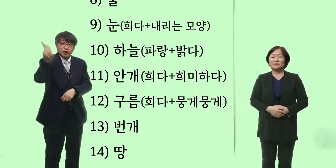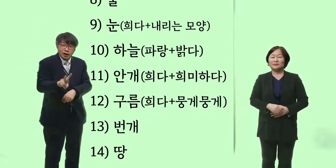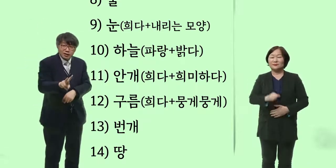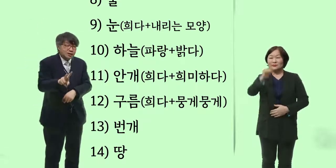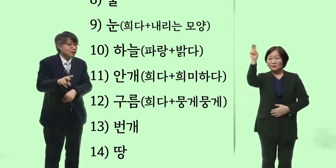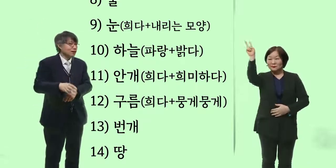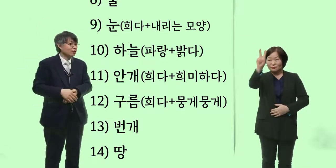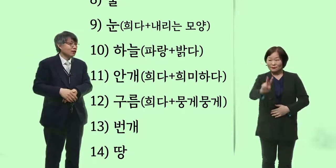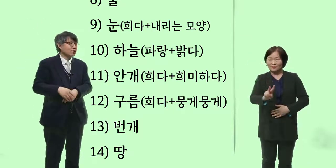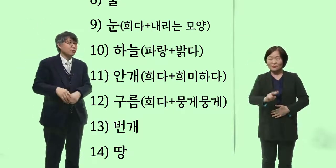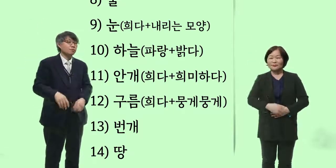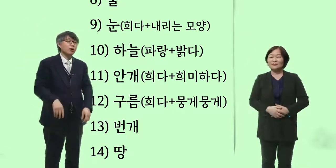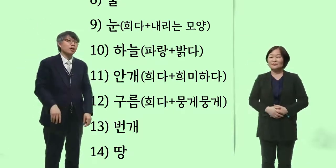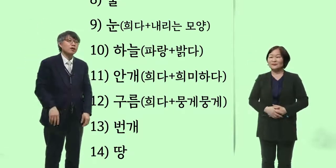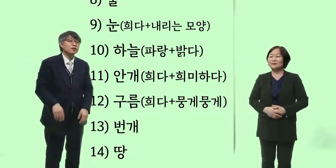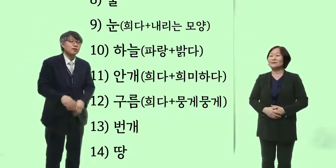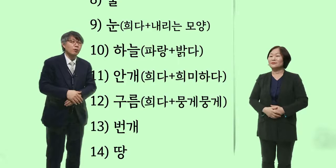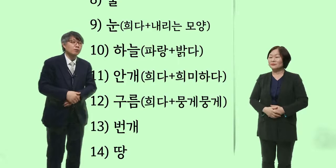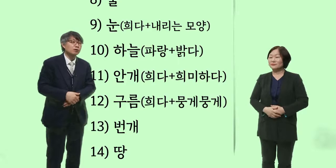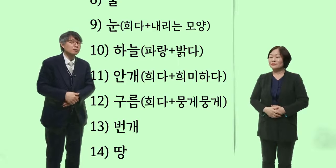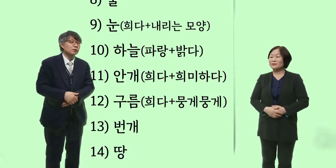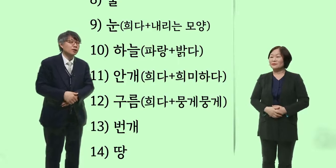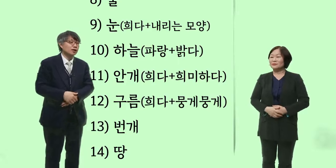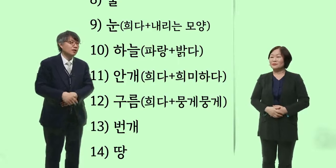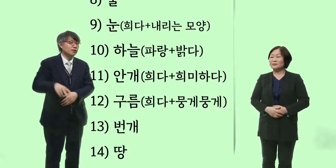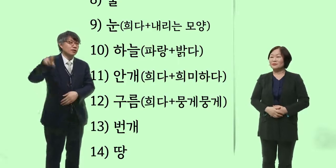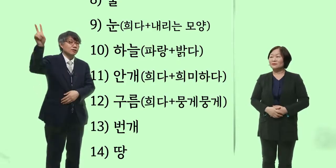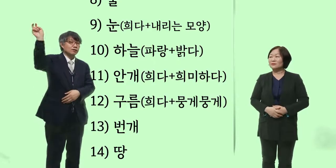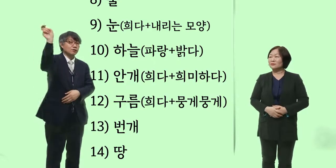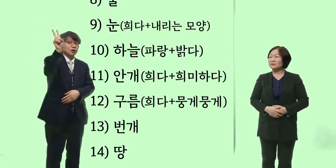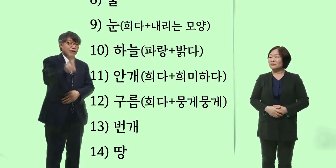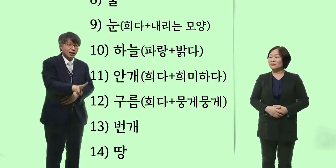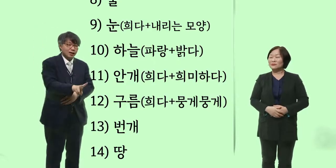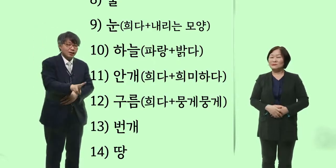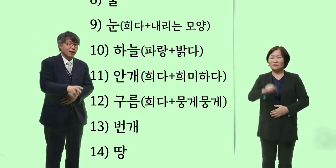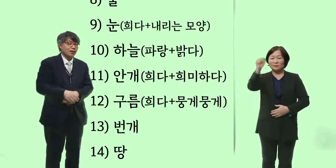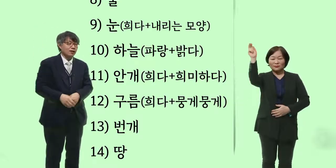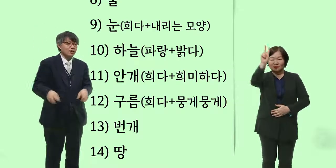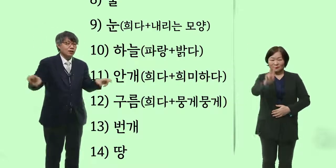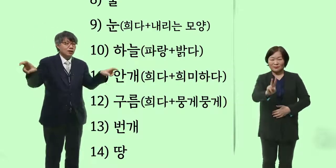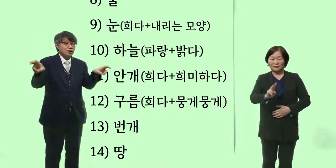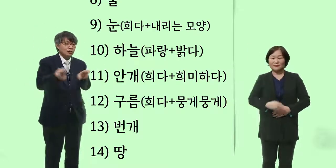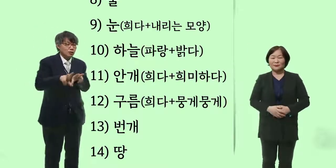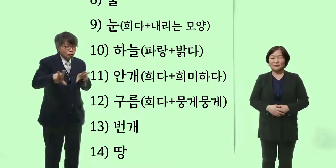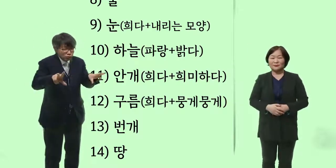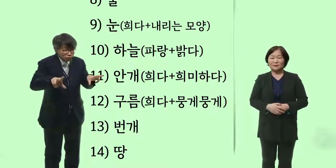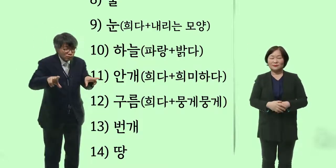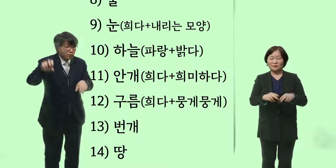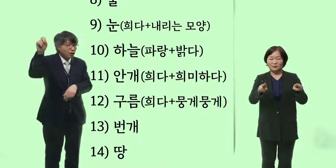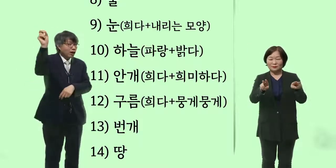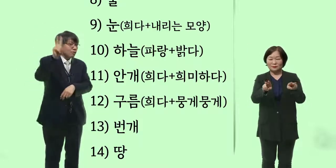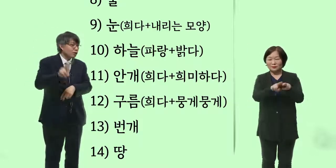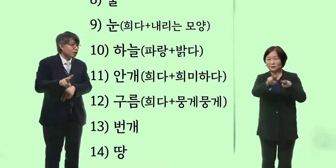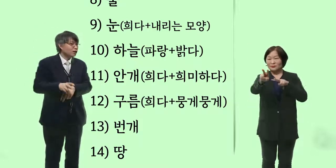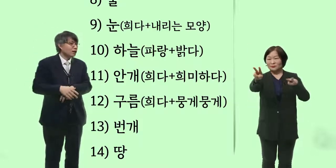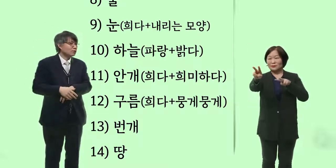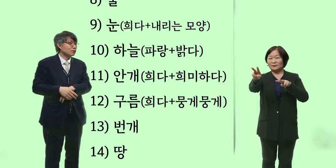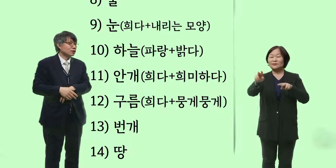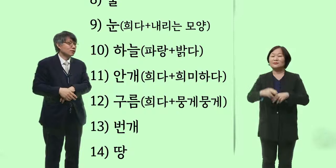쫙 치는 거잖아요. 이게 번개 예전에 볼트 표시나나요? 쫙 이렇게 천둥, 번개 뭐 이렇게 생각할 수 있을 것